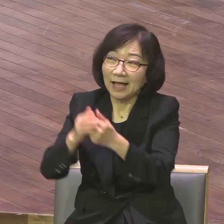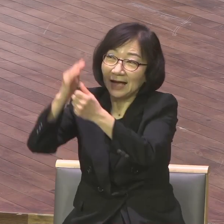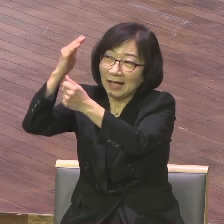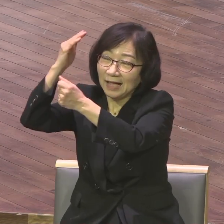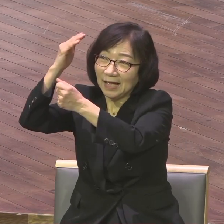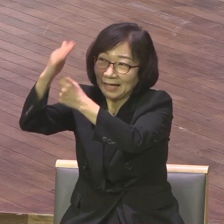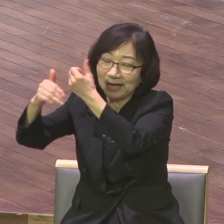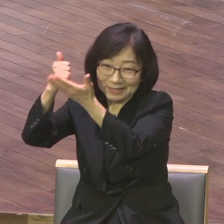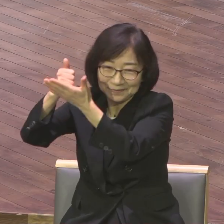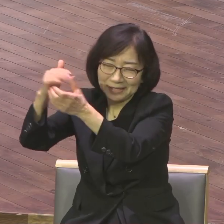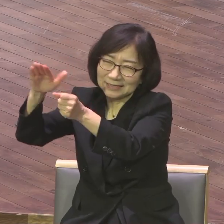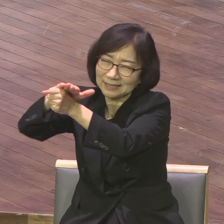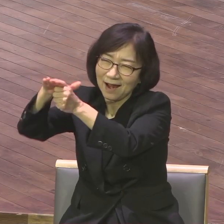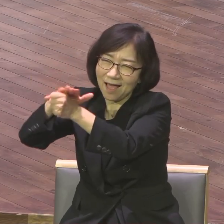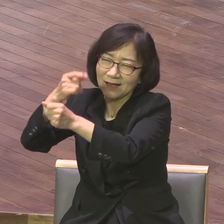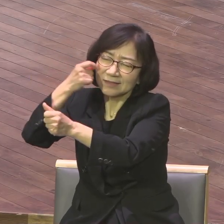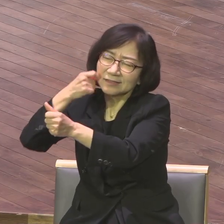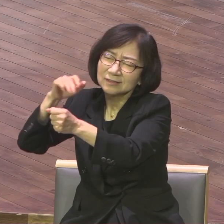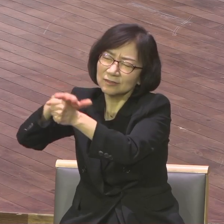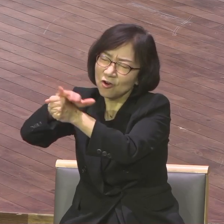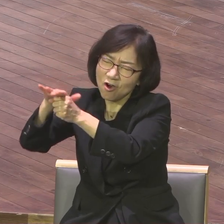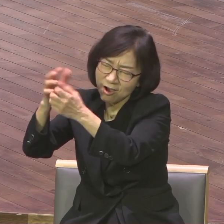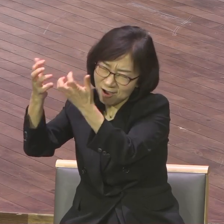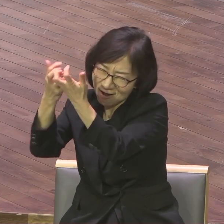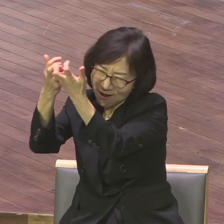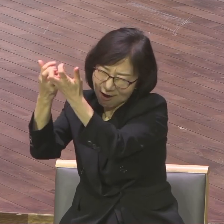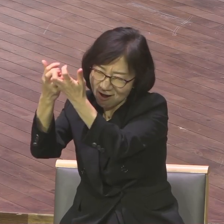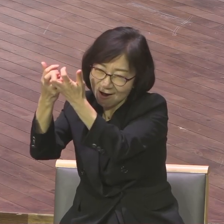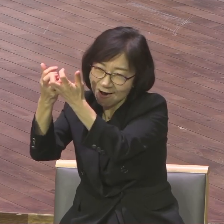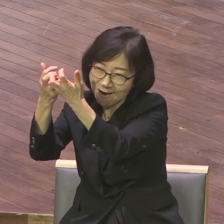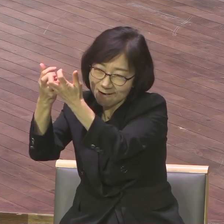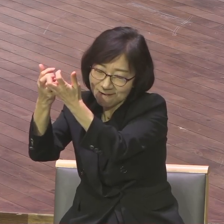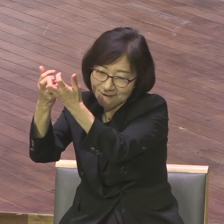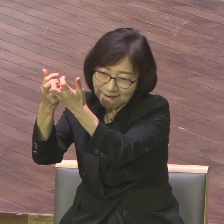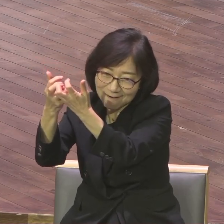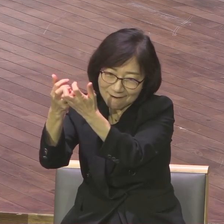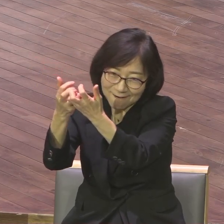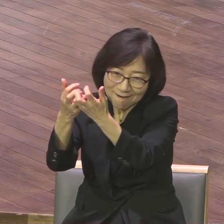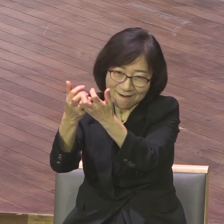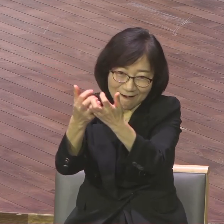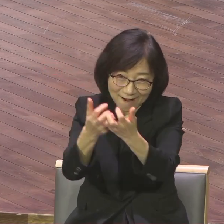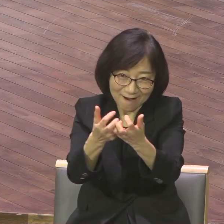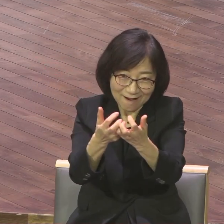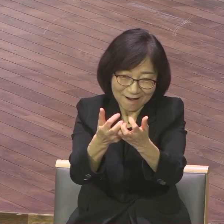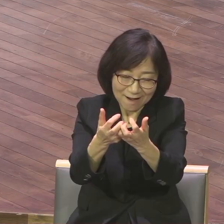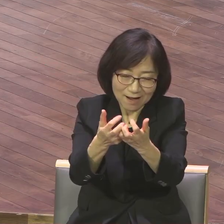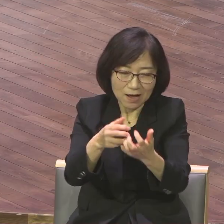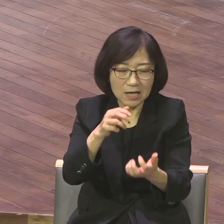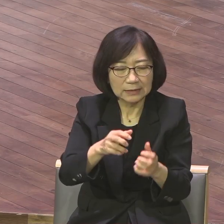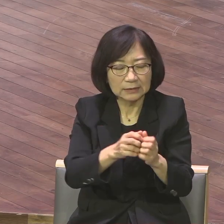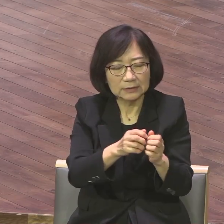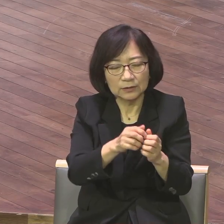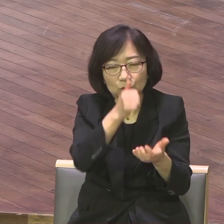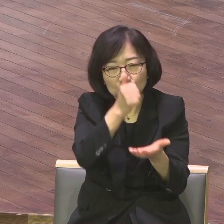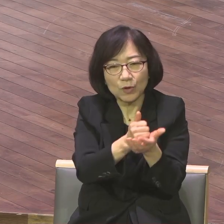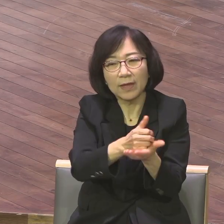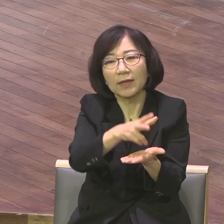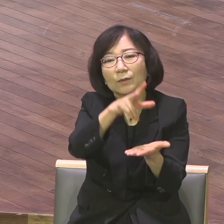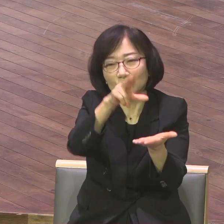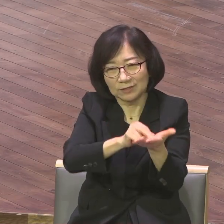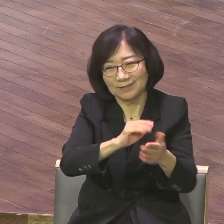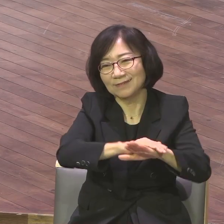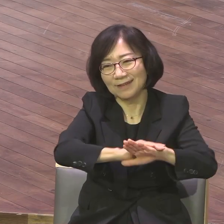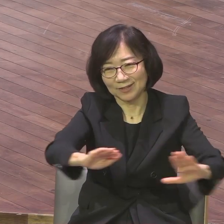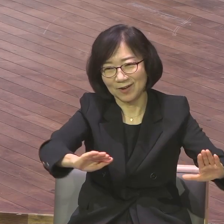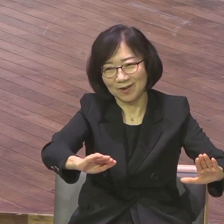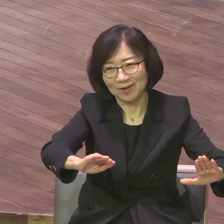풍성하신 하나님께서 전적인 은혜로 이 문제 해결의 길을 열어주셨는데